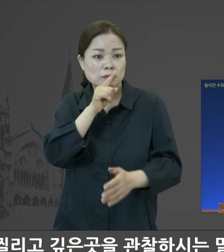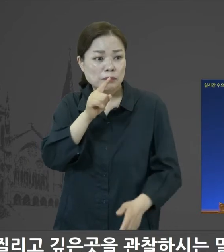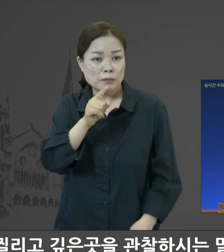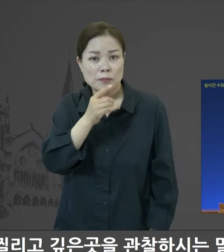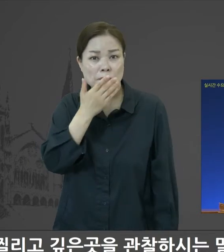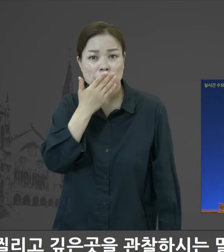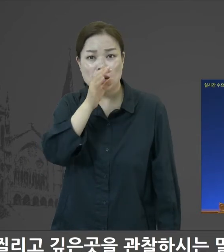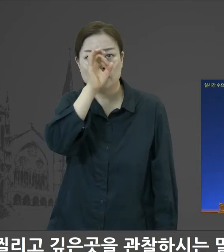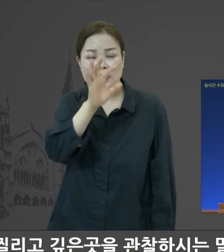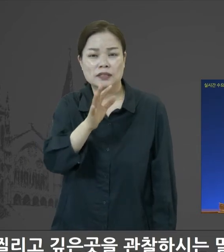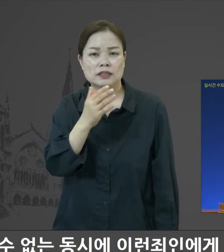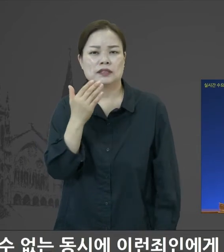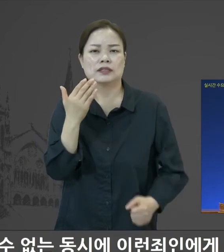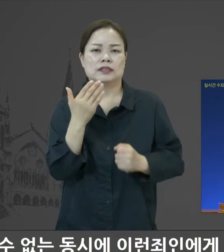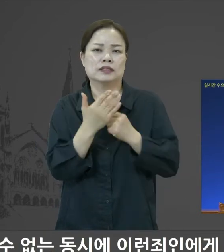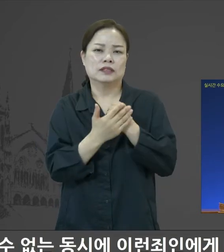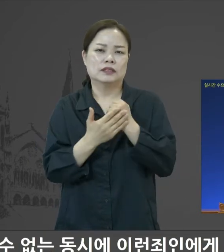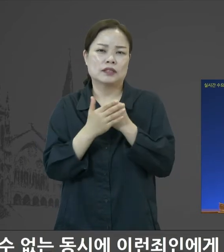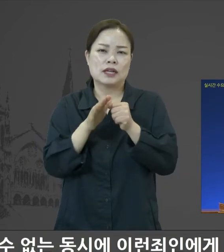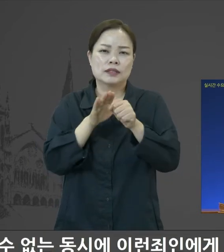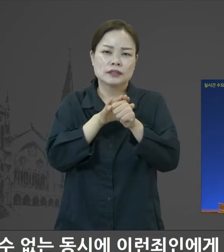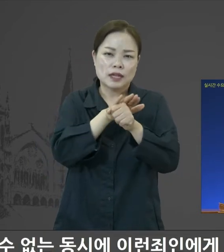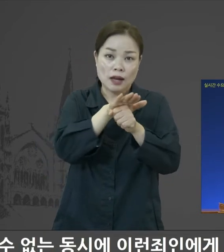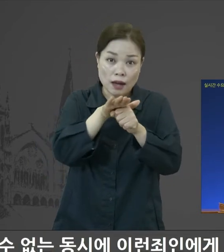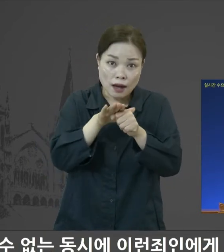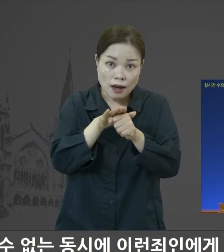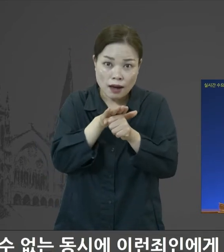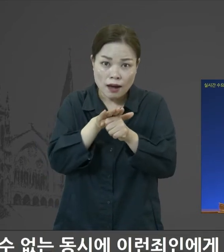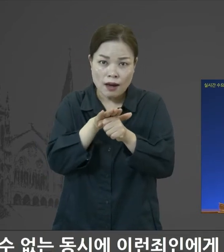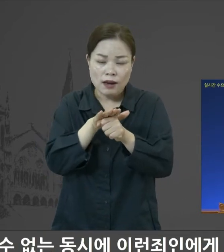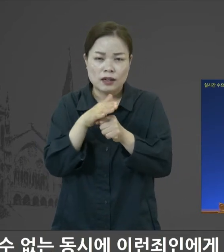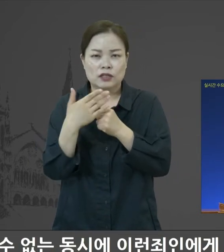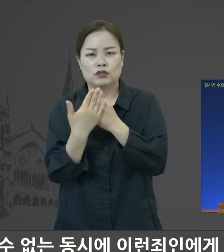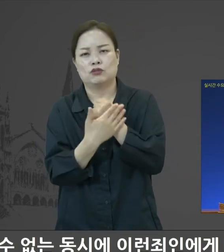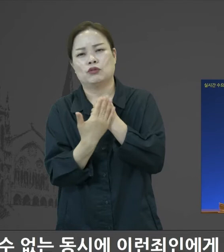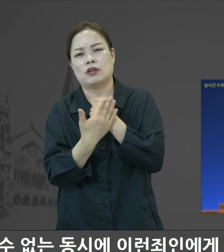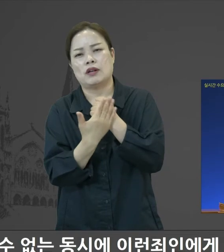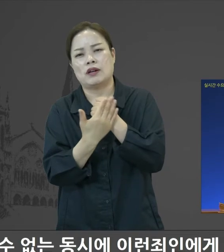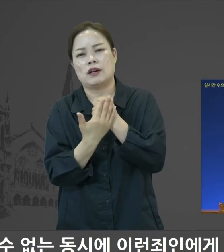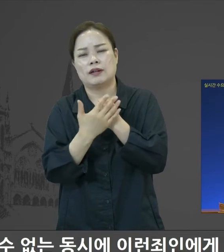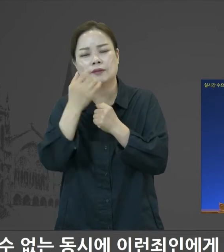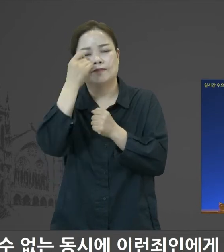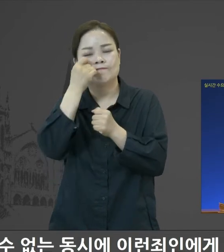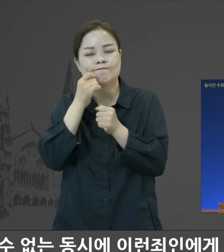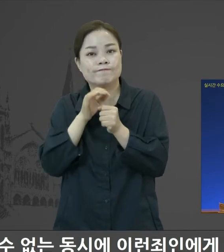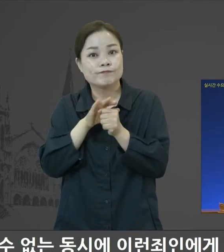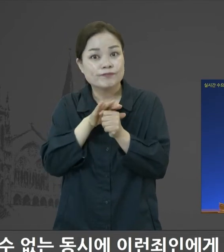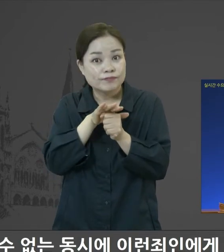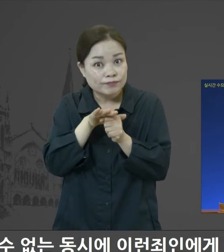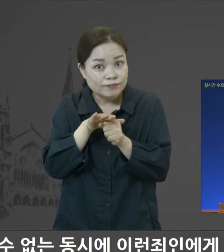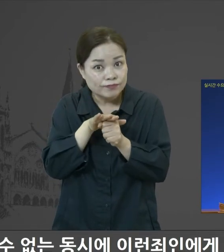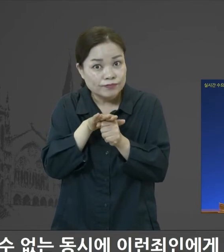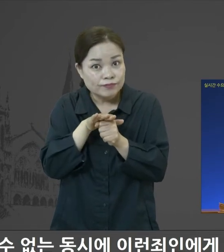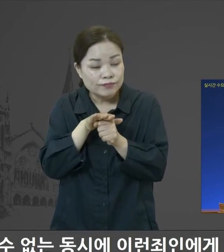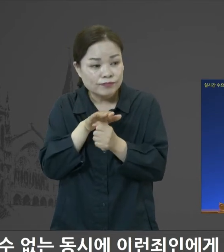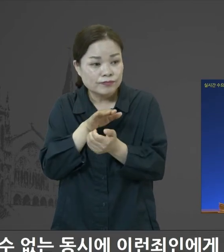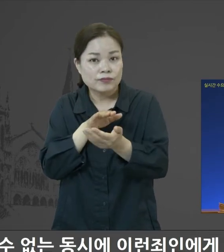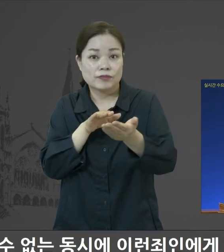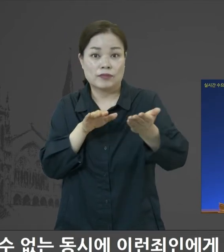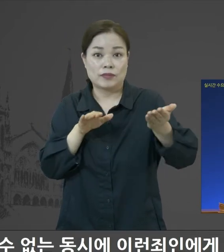수 없는 은혜와 사랑과 위로하심과 긍휼하심을